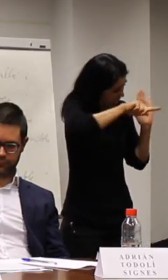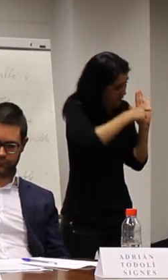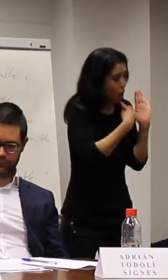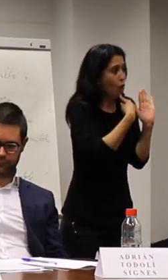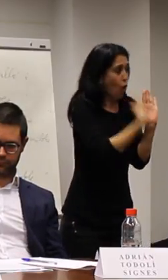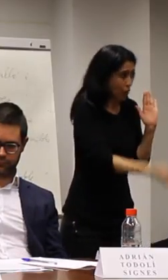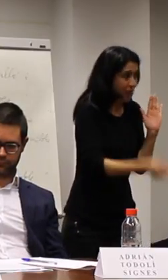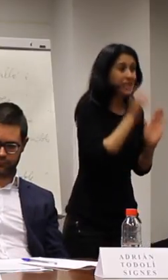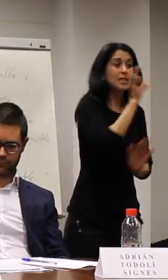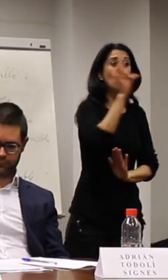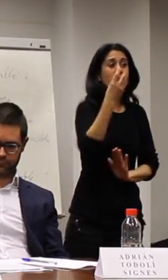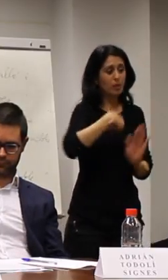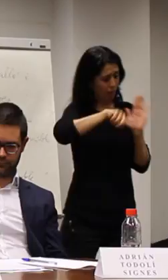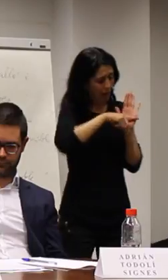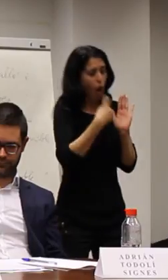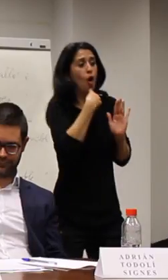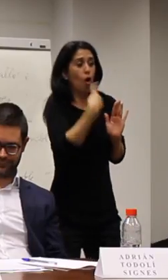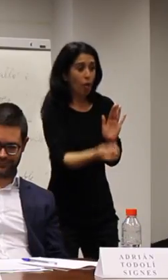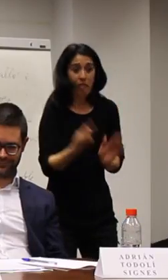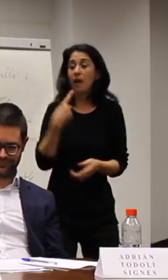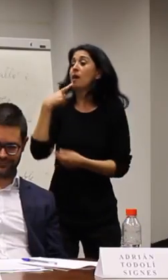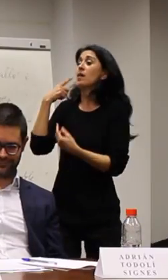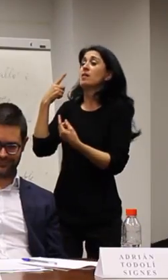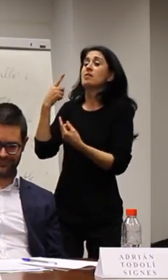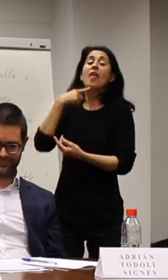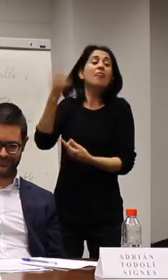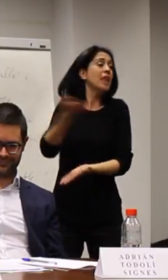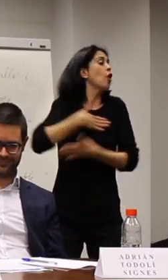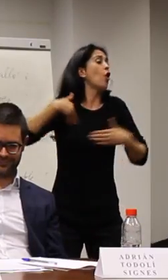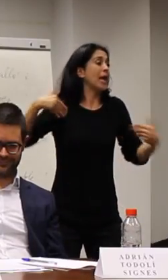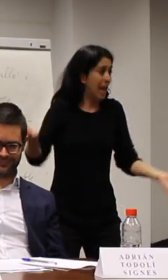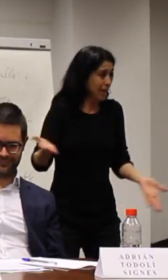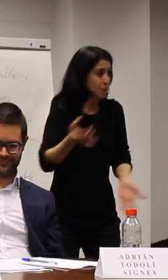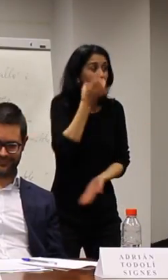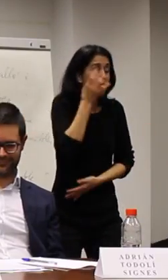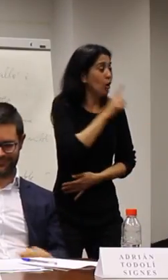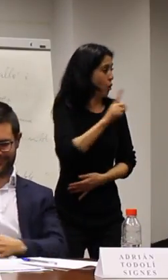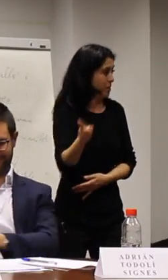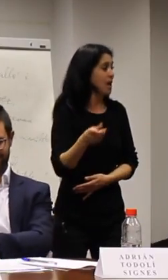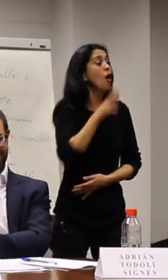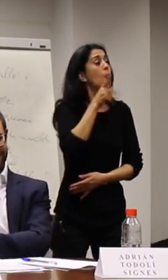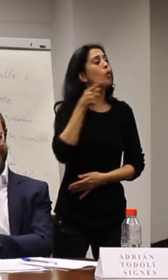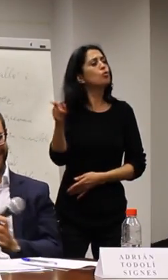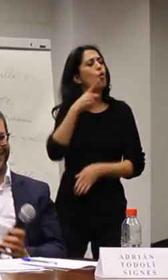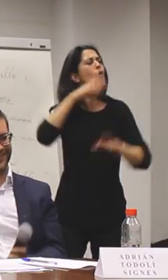y a efectos de seguridad social. Diga tú como mercantilista lo que quieras decir.